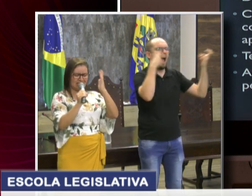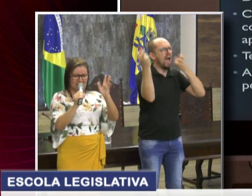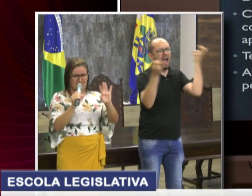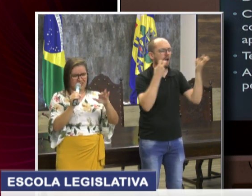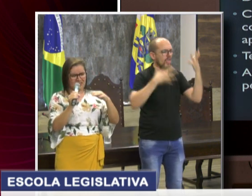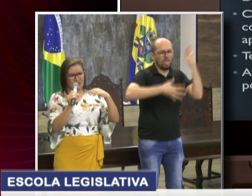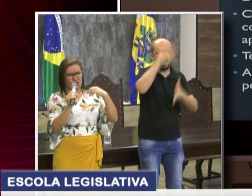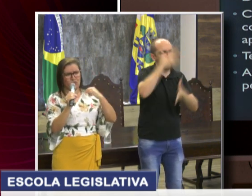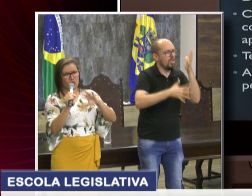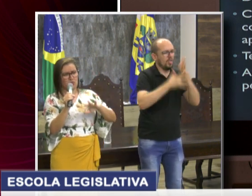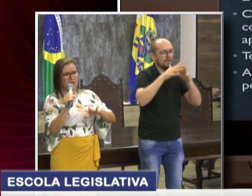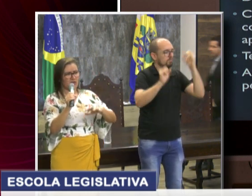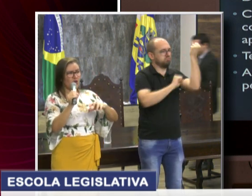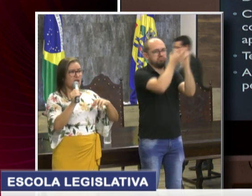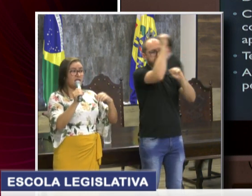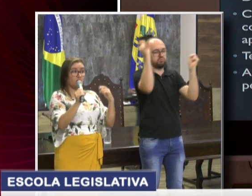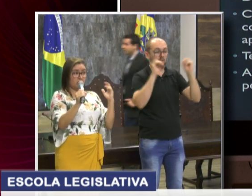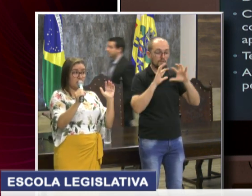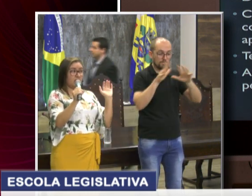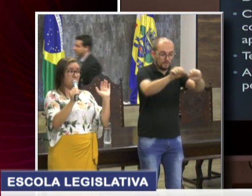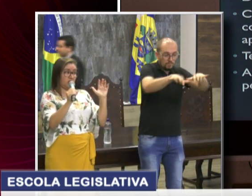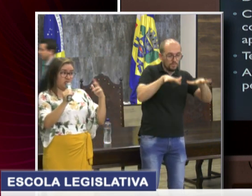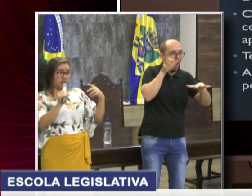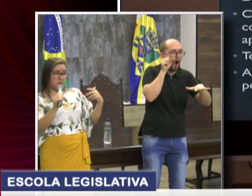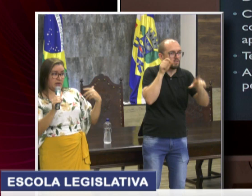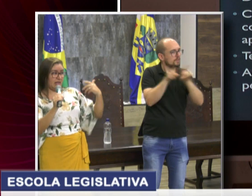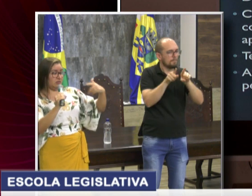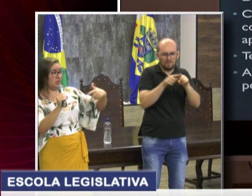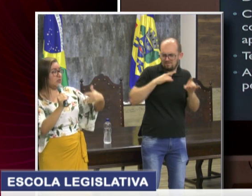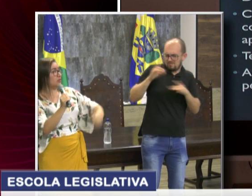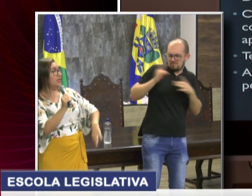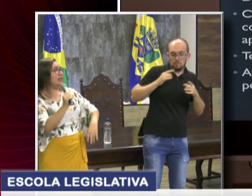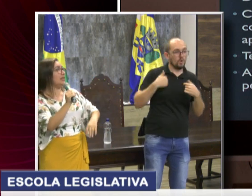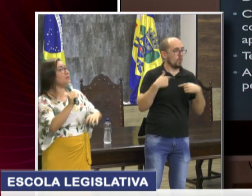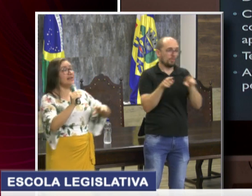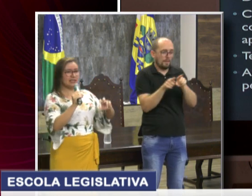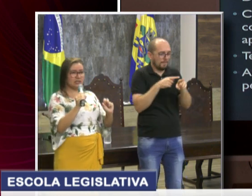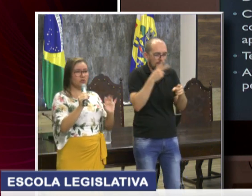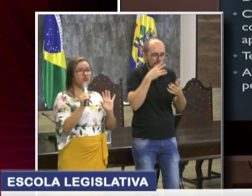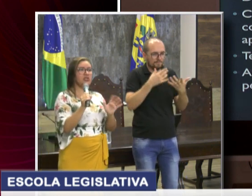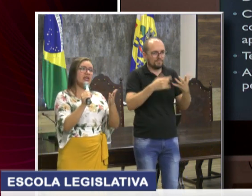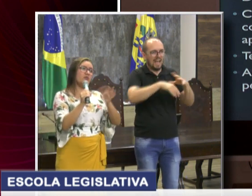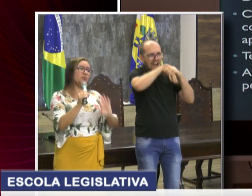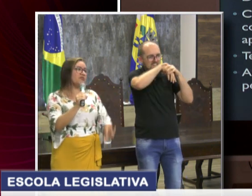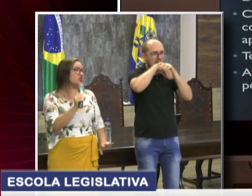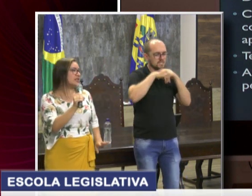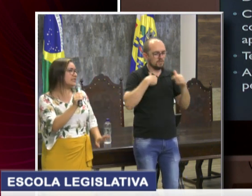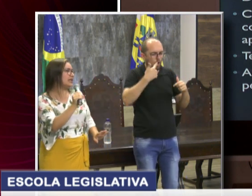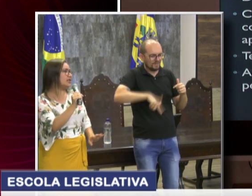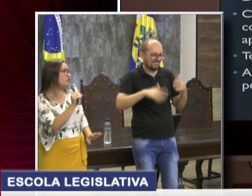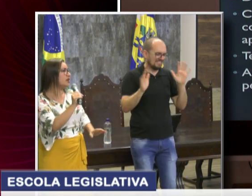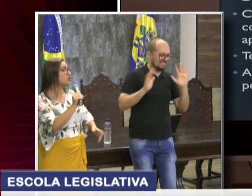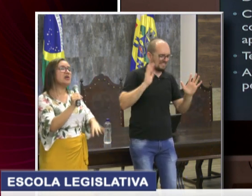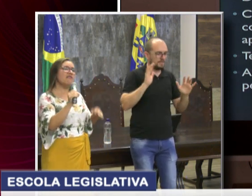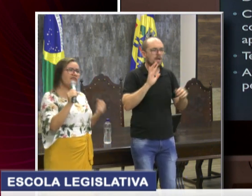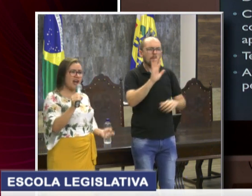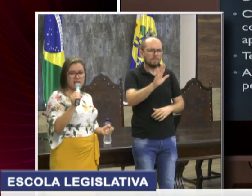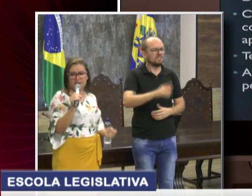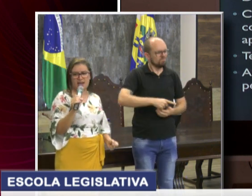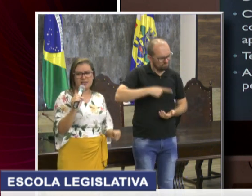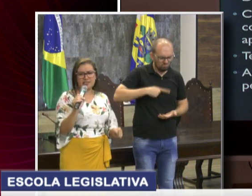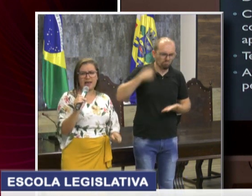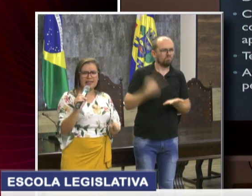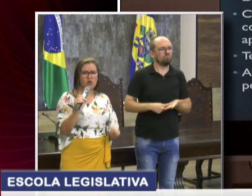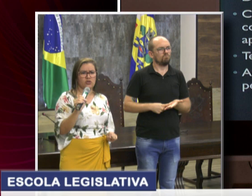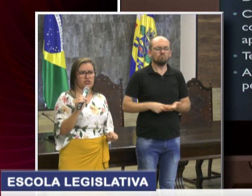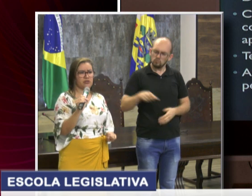desestabilizava as crianças, e todo mundo com medo. E eu também, né? Porque eu já tinha apanhado tanto. Mas assim, um dia eu e a professora da sala resolvemos, vai